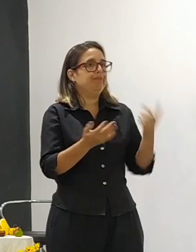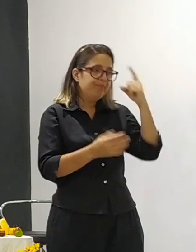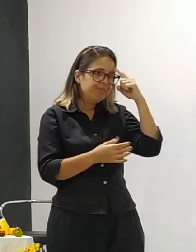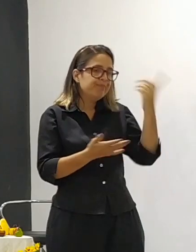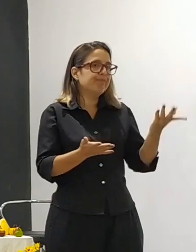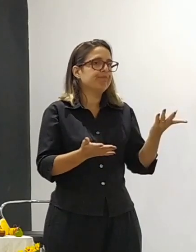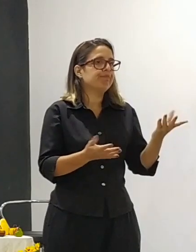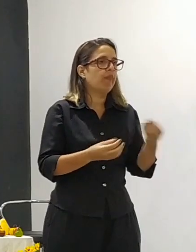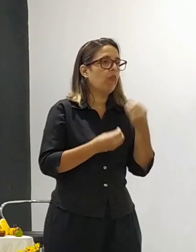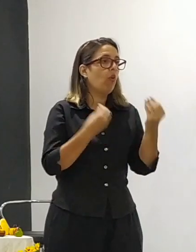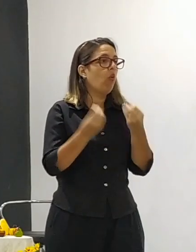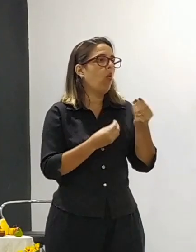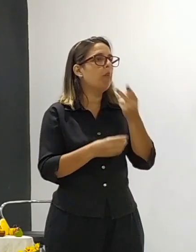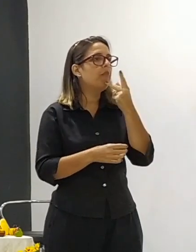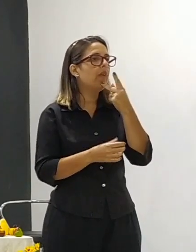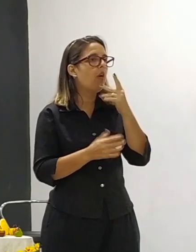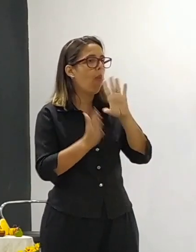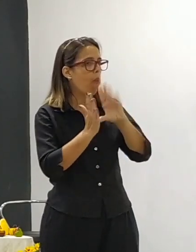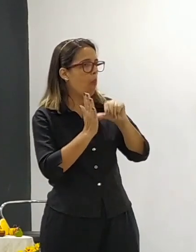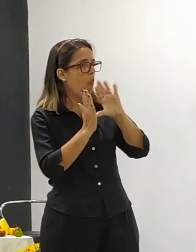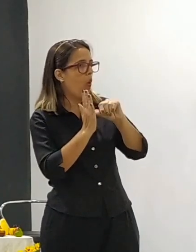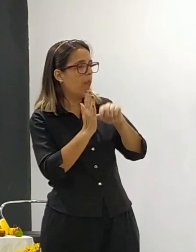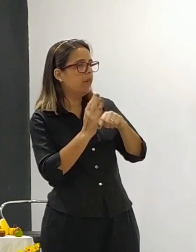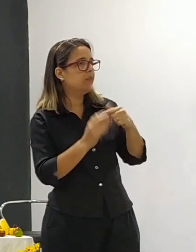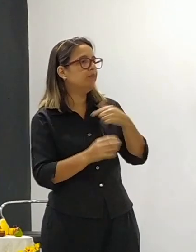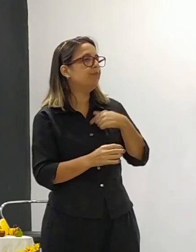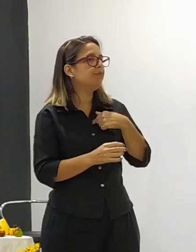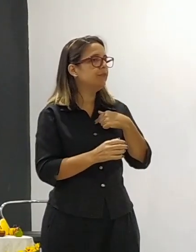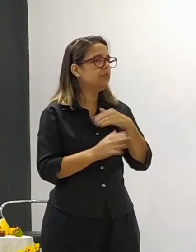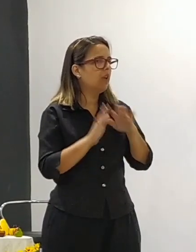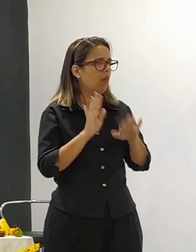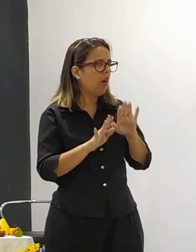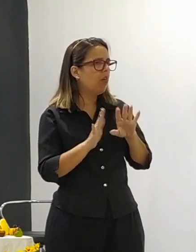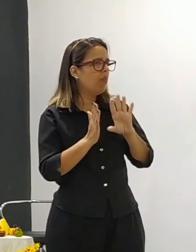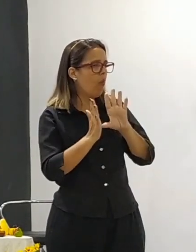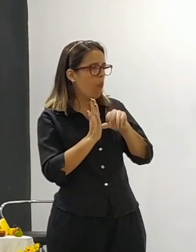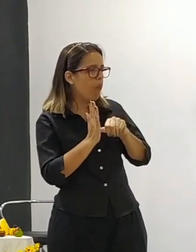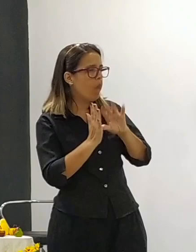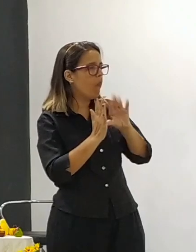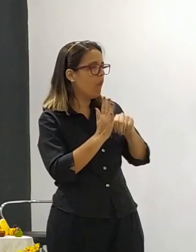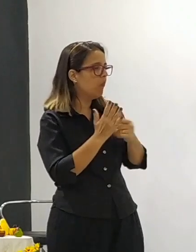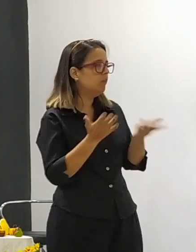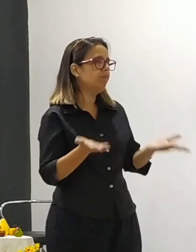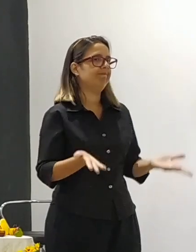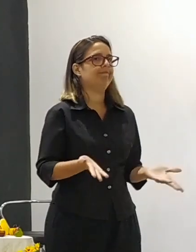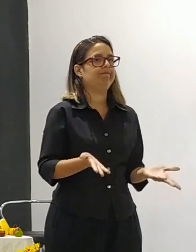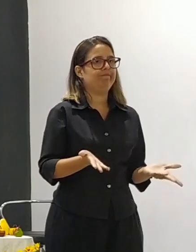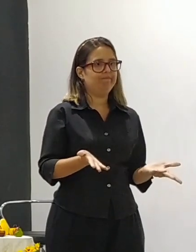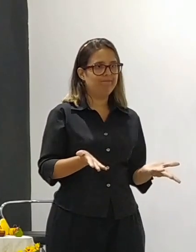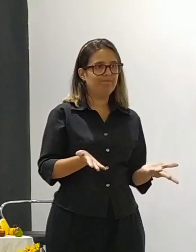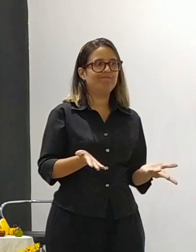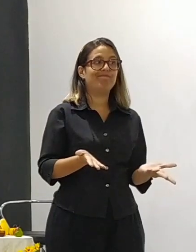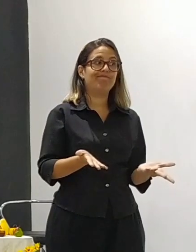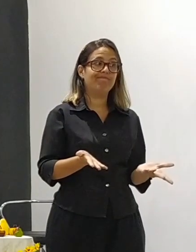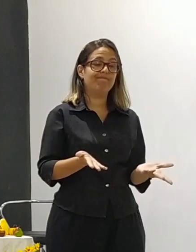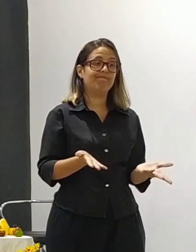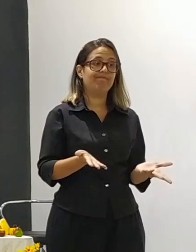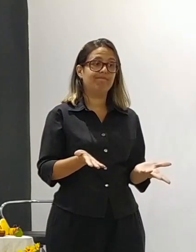Como eu posso dizer para alguém: não rouba não, se eu, de vez em quando, eu passo a mão em alguma coisa que não é de